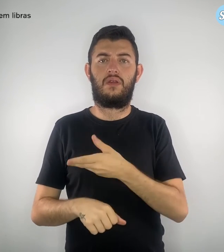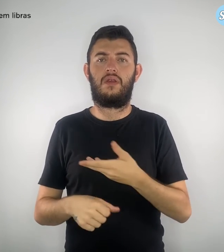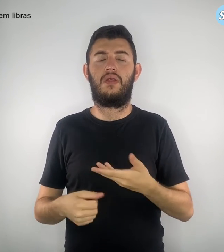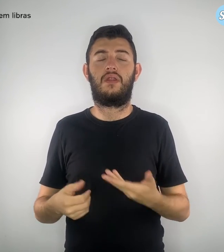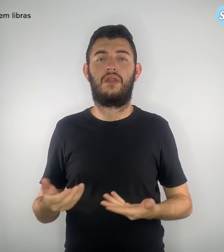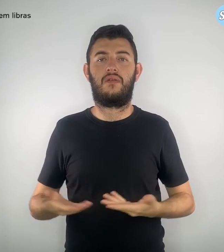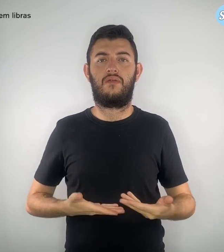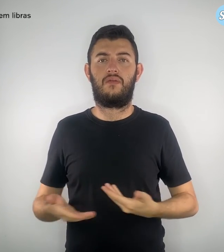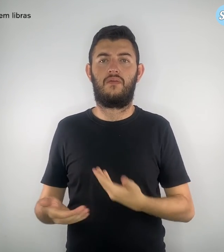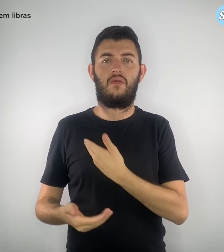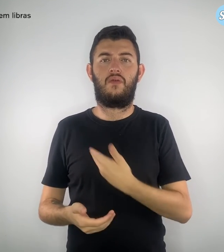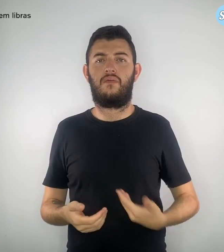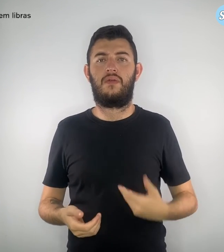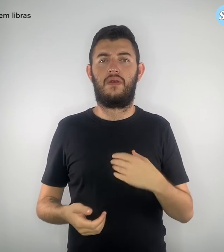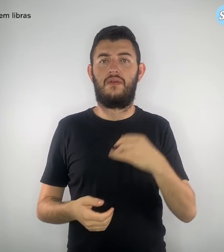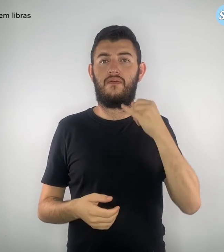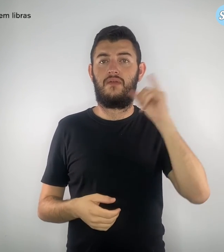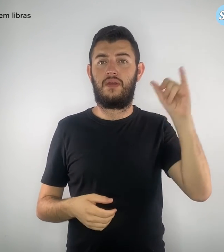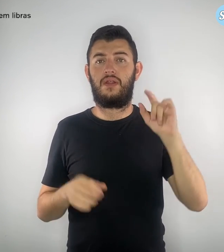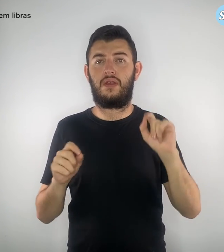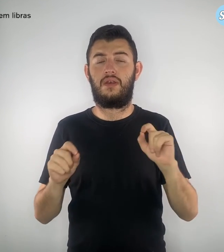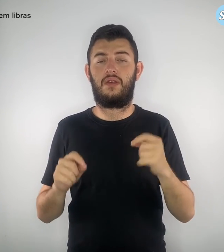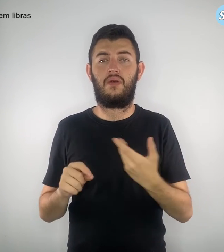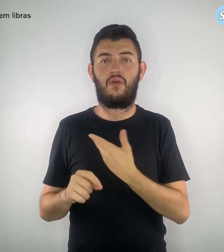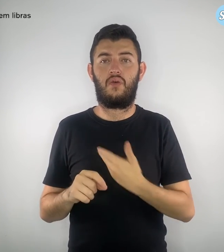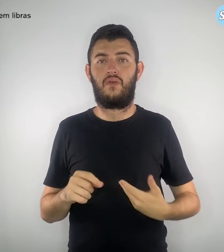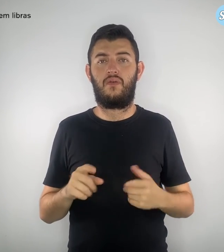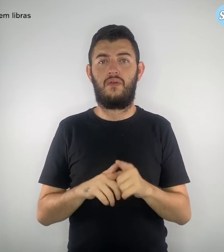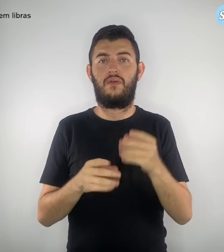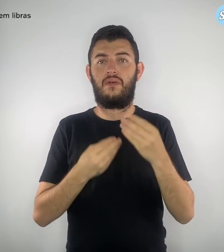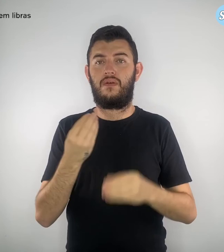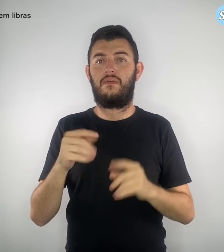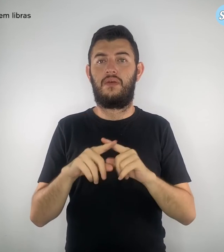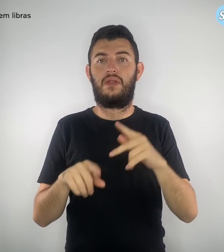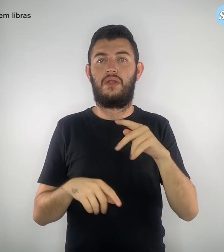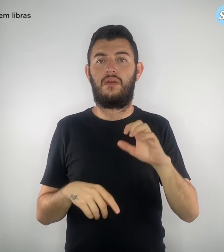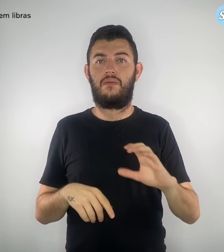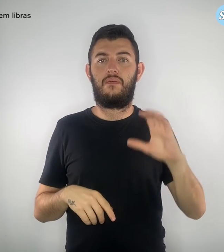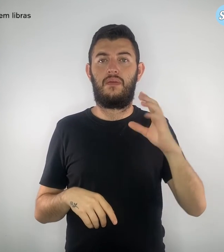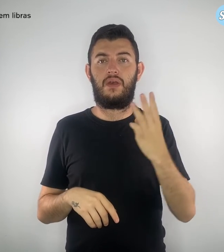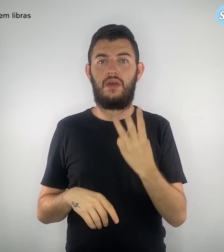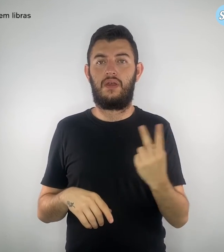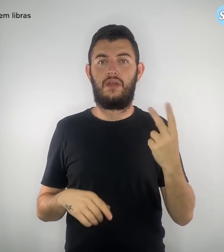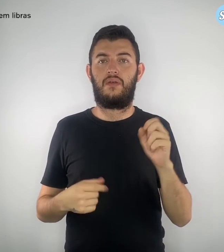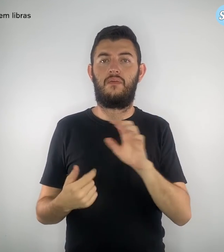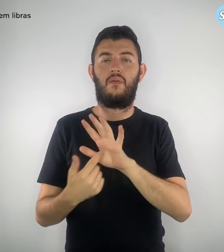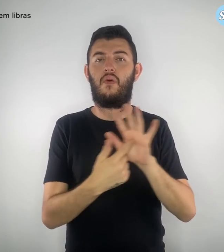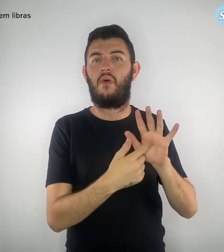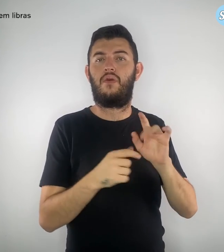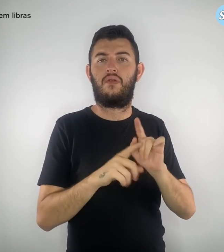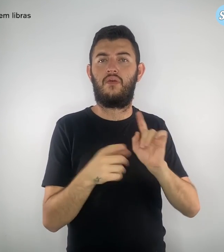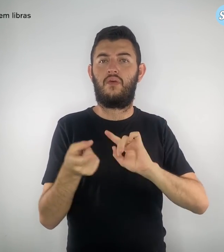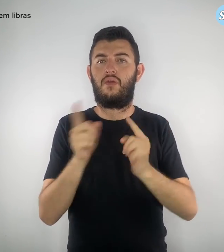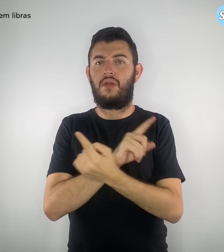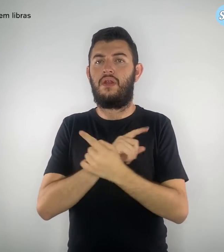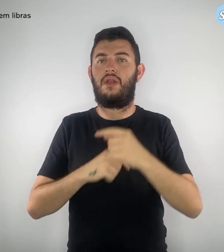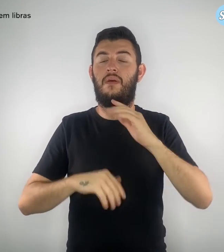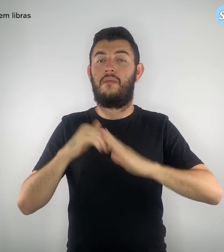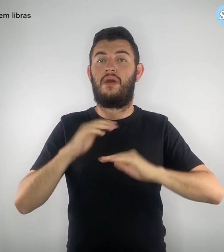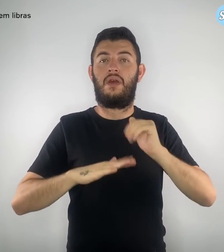Estado, a PEC 32 gera o revés disso. Na prática, ela destrói princípios